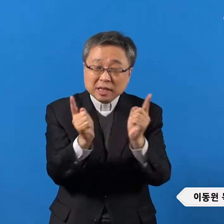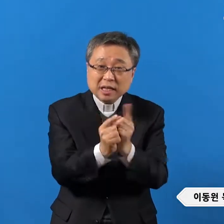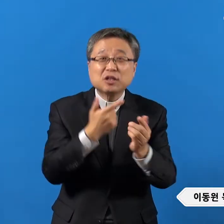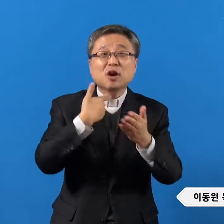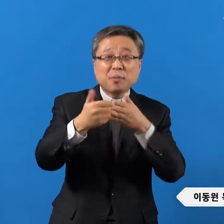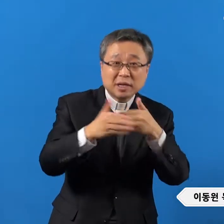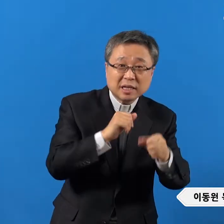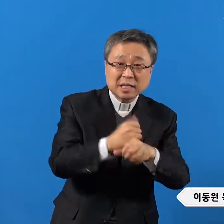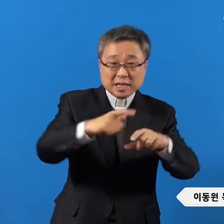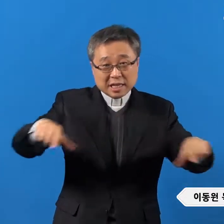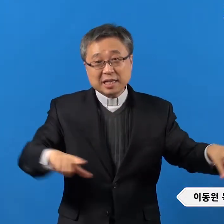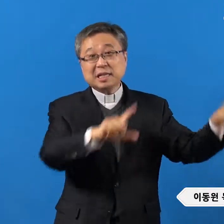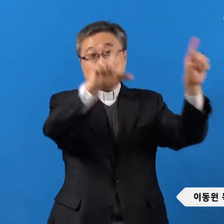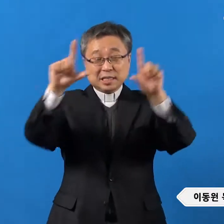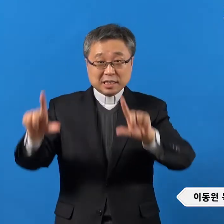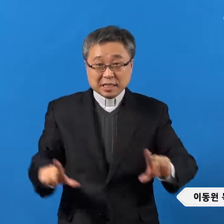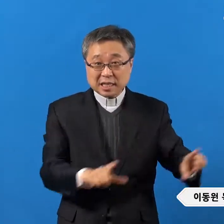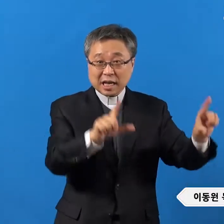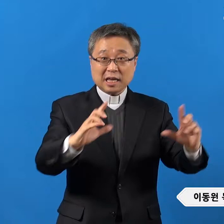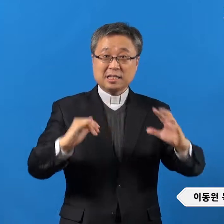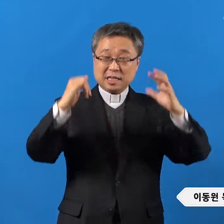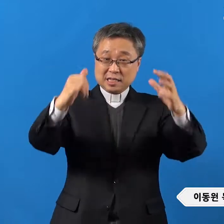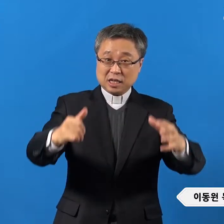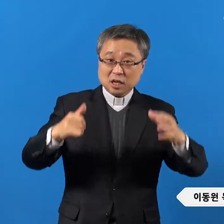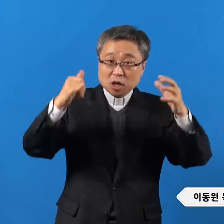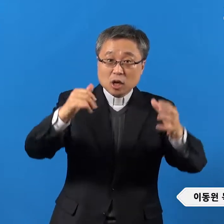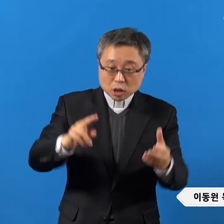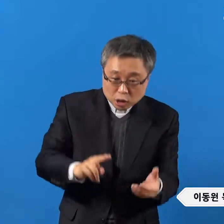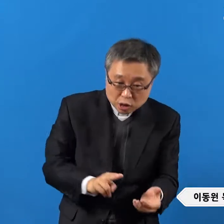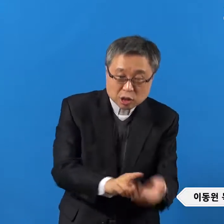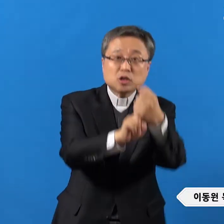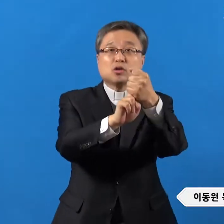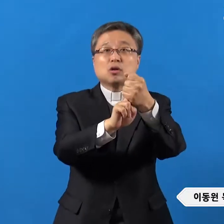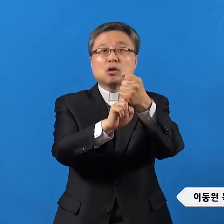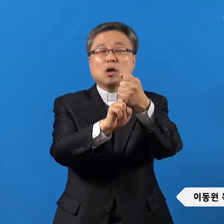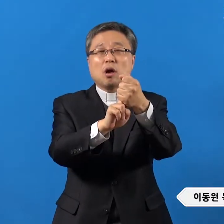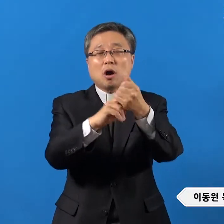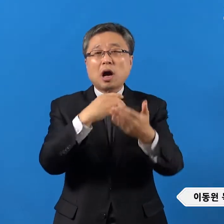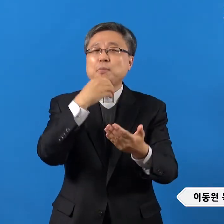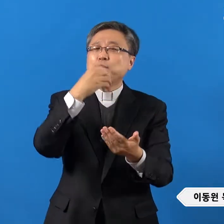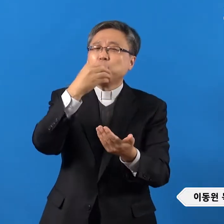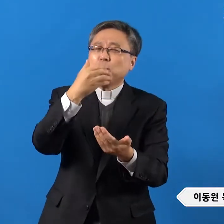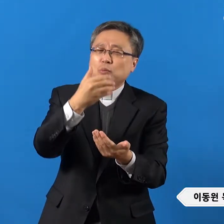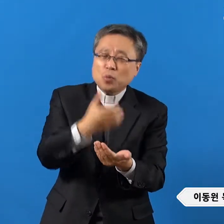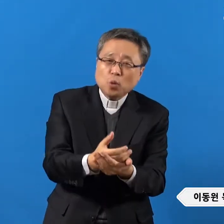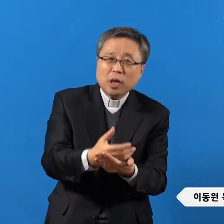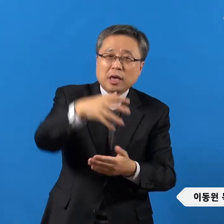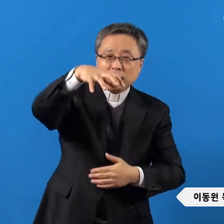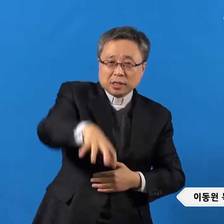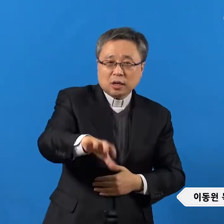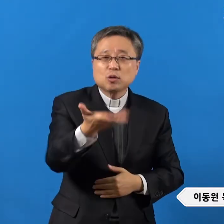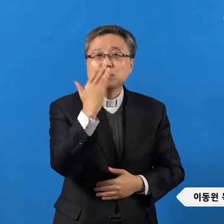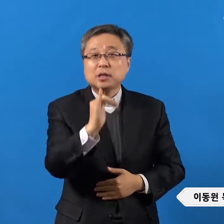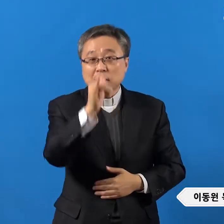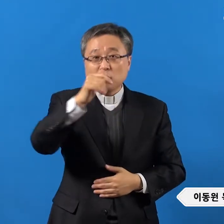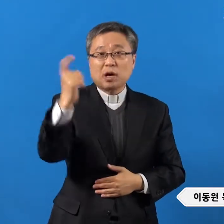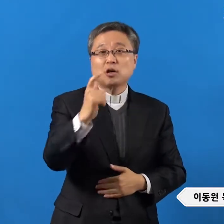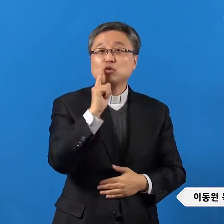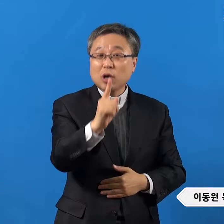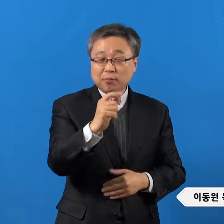바로 경의와 기적의 마당이 될 수가 있다라고 그는 강조합니다. 이 책의 저자가